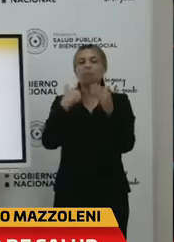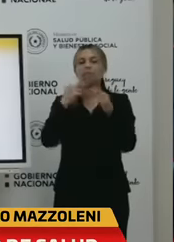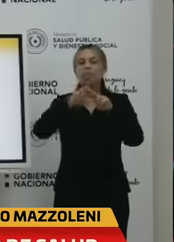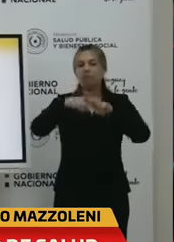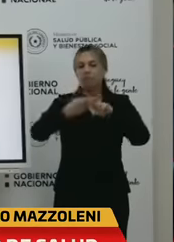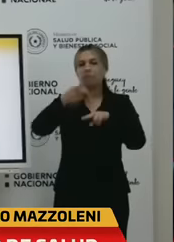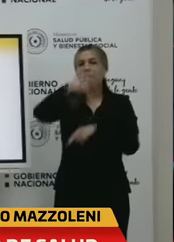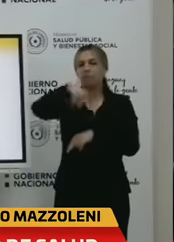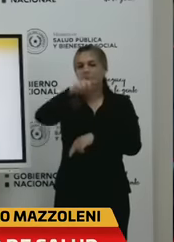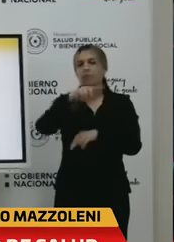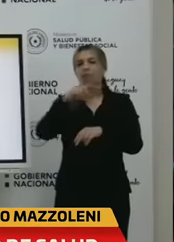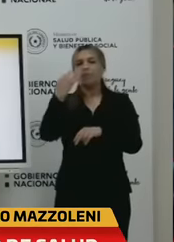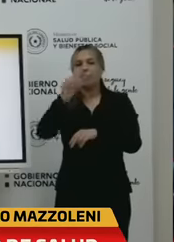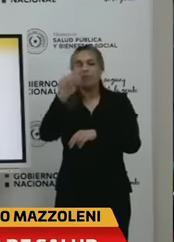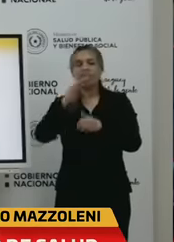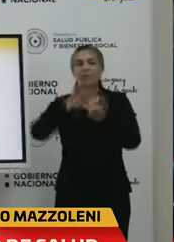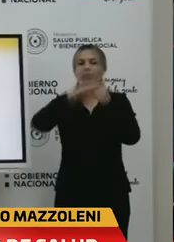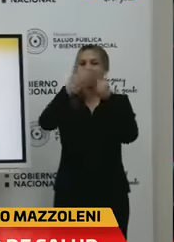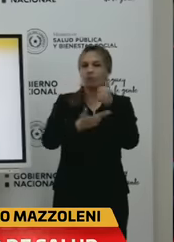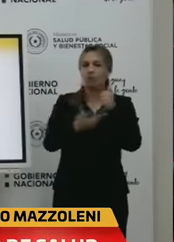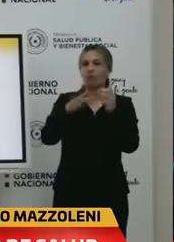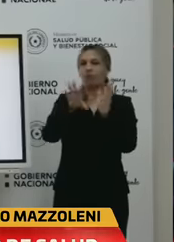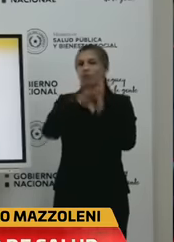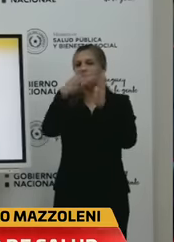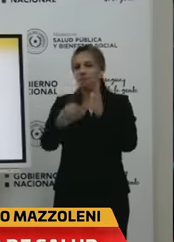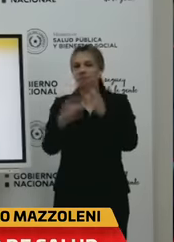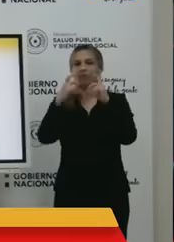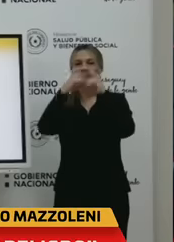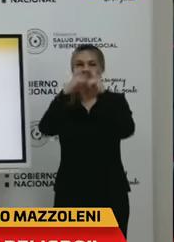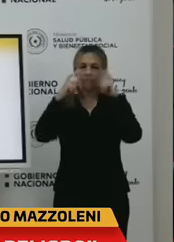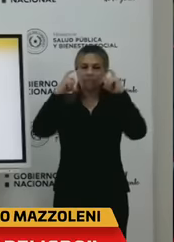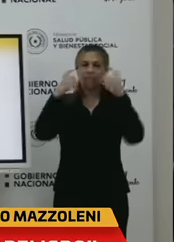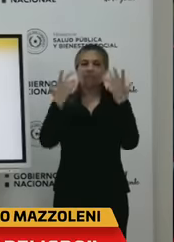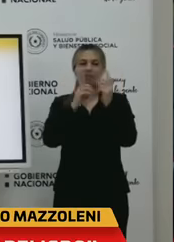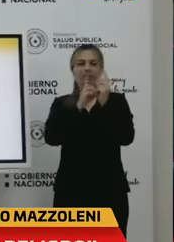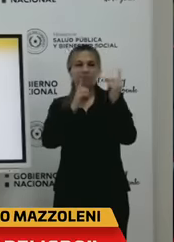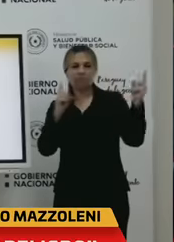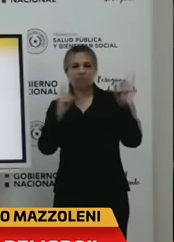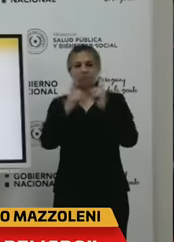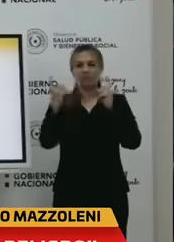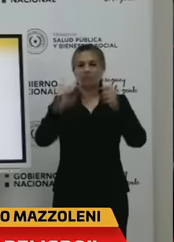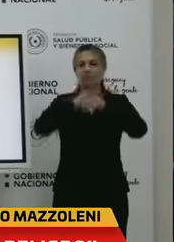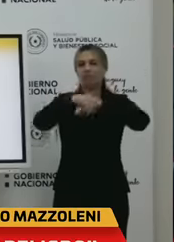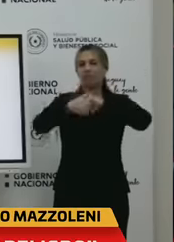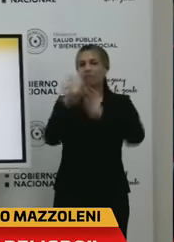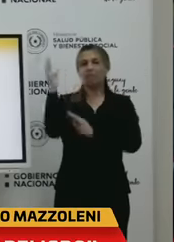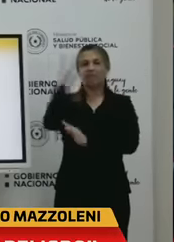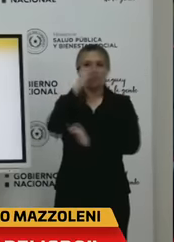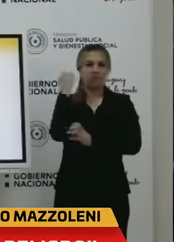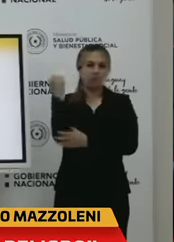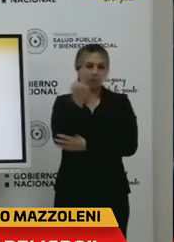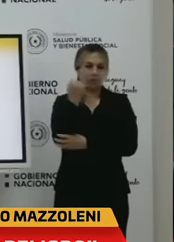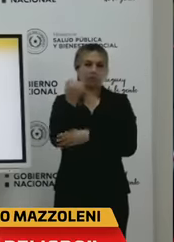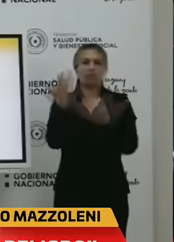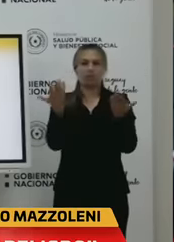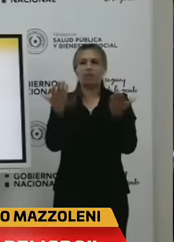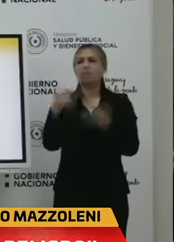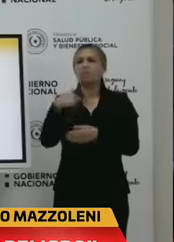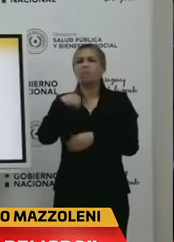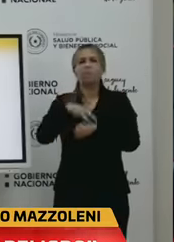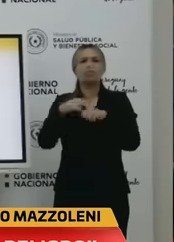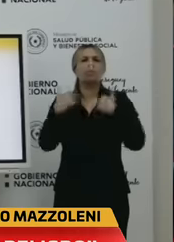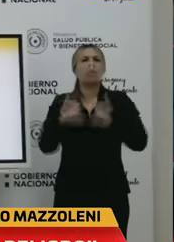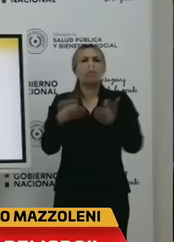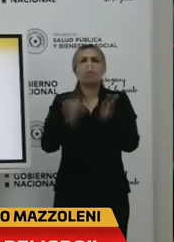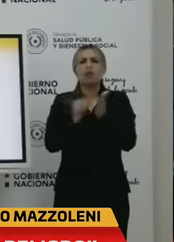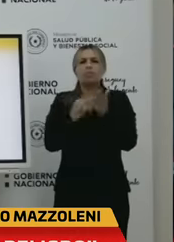protección que hemos siempre promocionado desde Salud. Hace absolutamente importante. ¿Qué podemos hacer a partir de acá? Bueno, la idea en